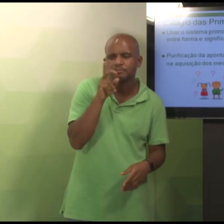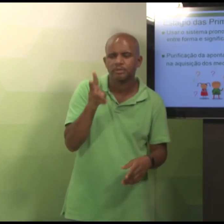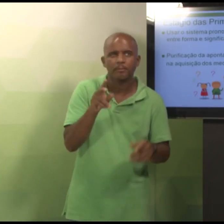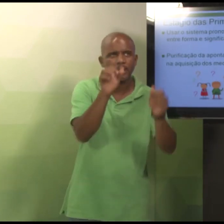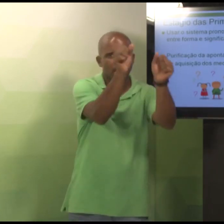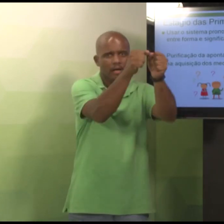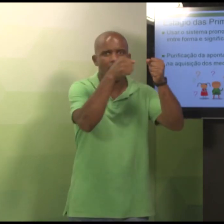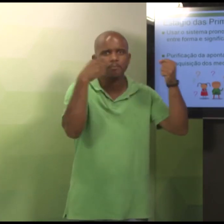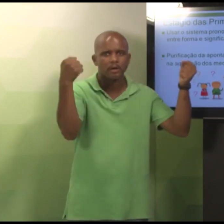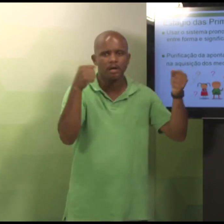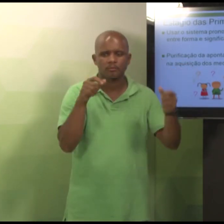ele normalmente